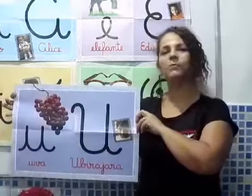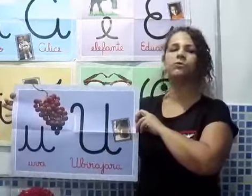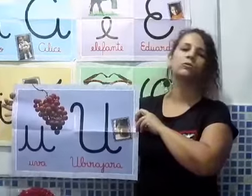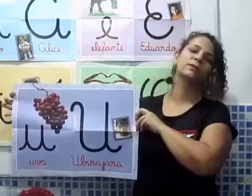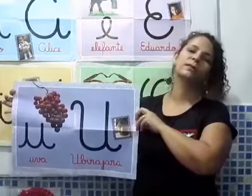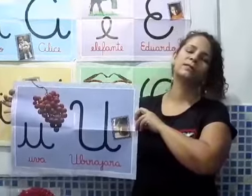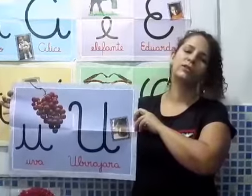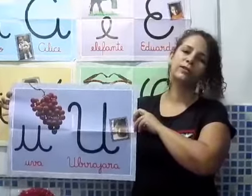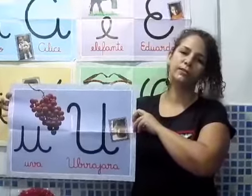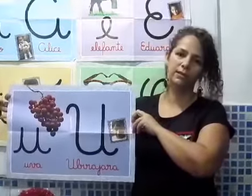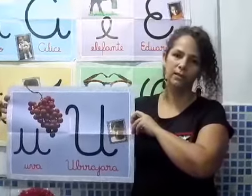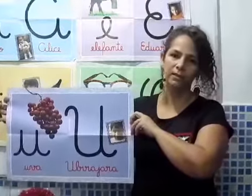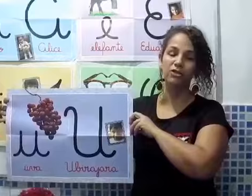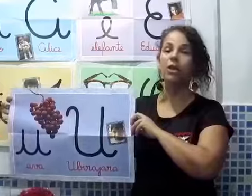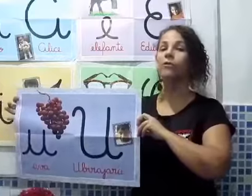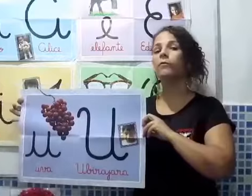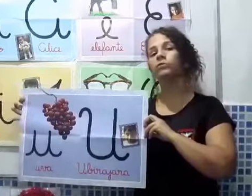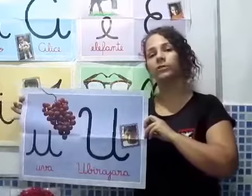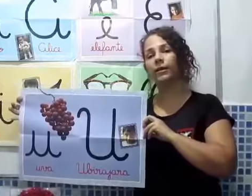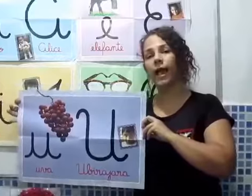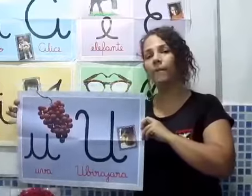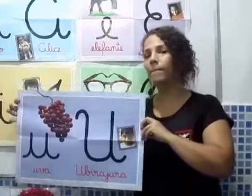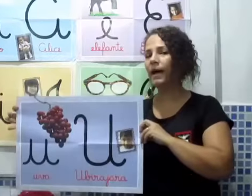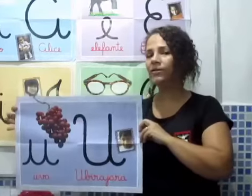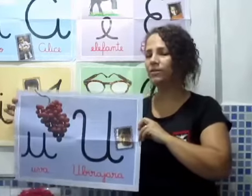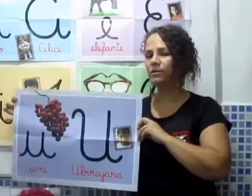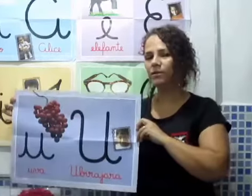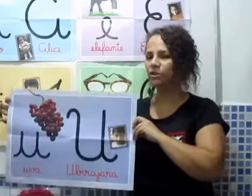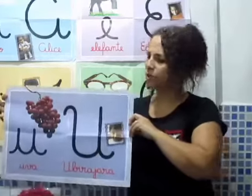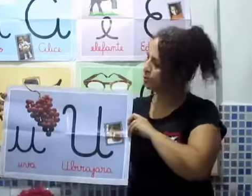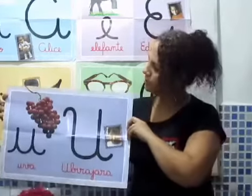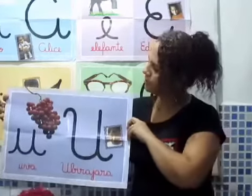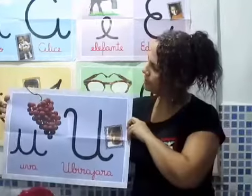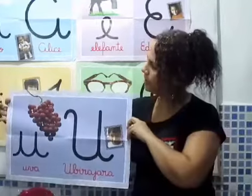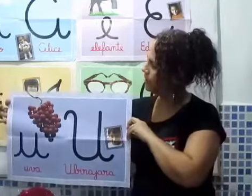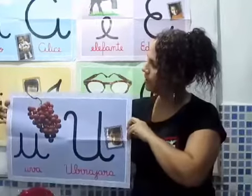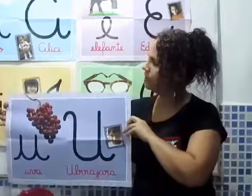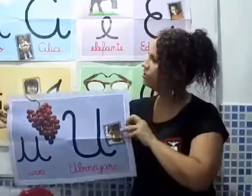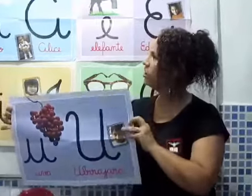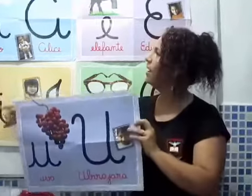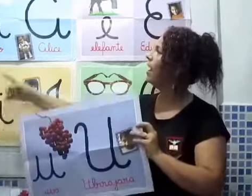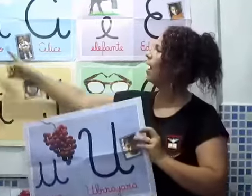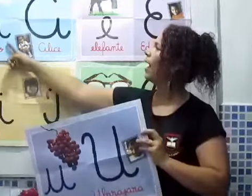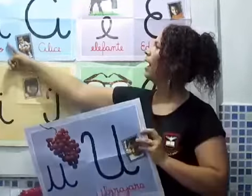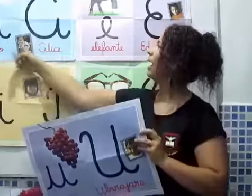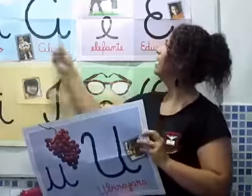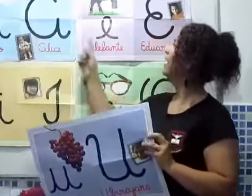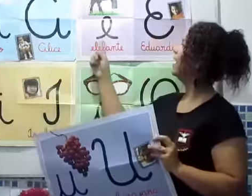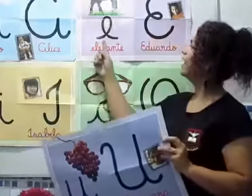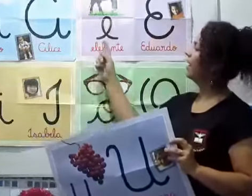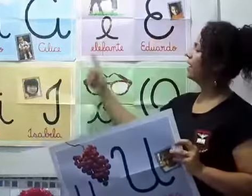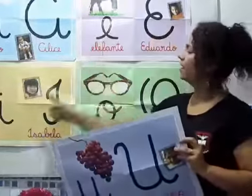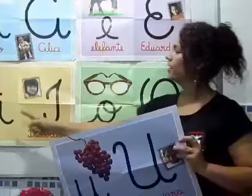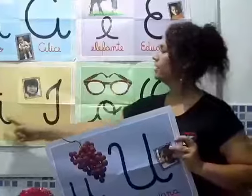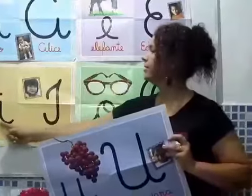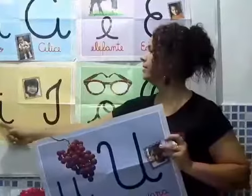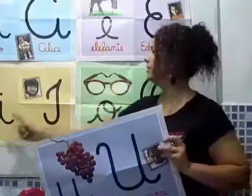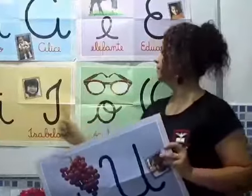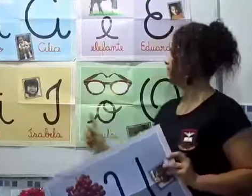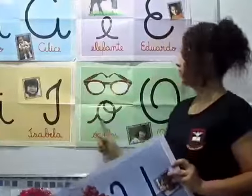conhecemos todas essas letrinhas, vamos treinar bastante. Todas elas, A, E, I,